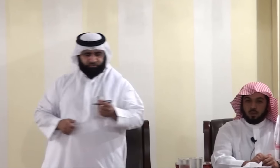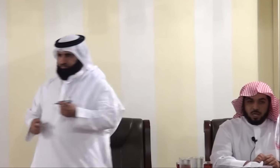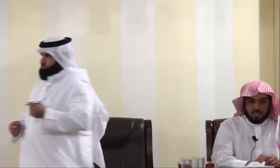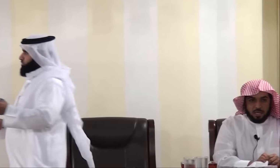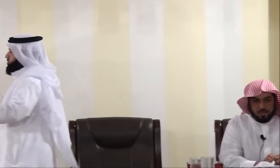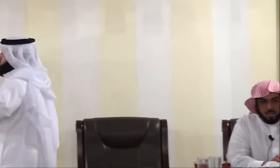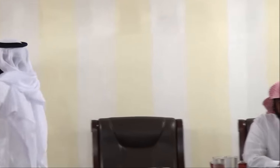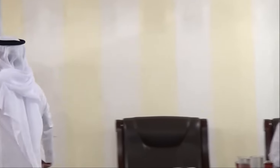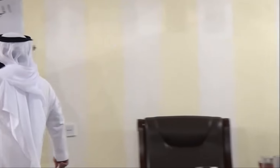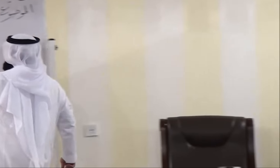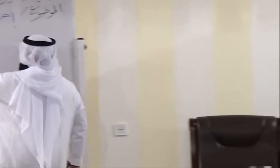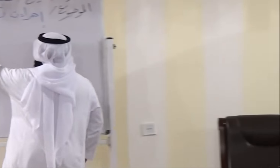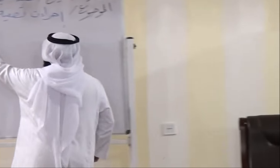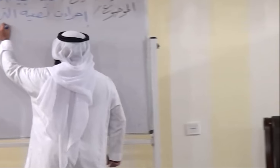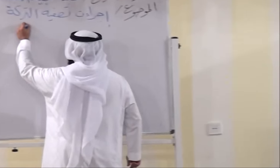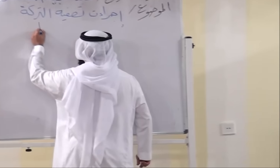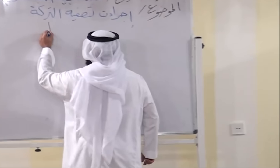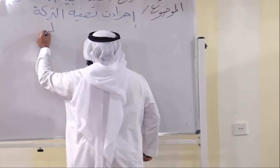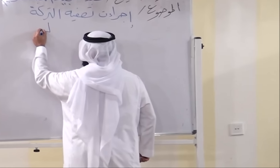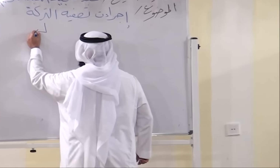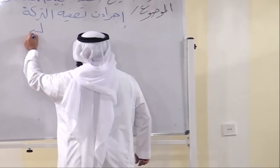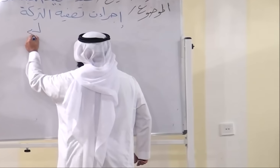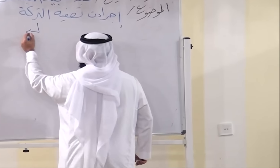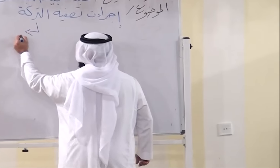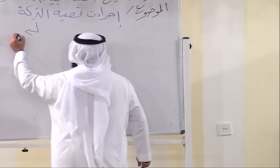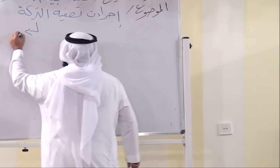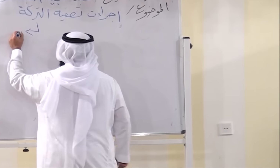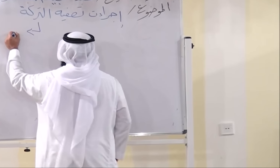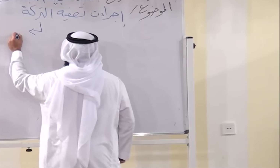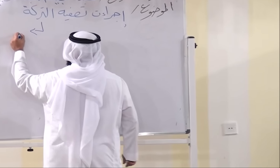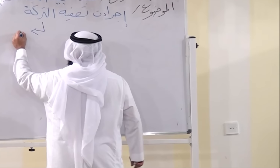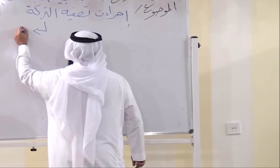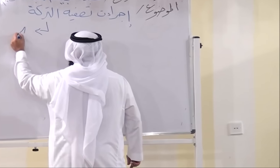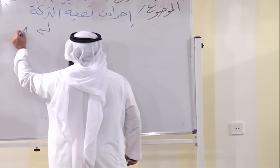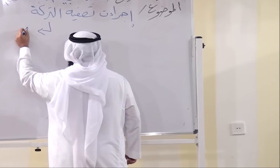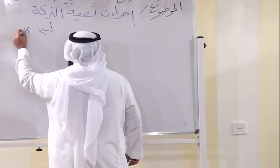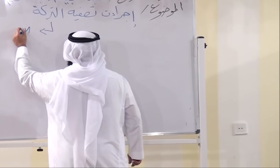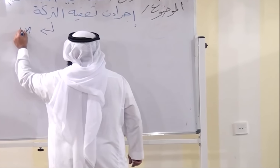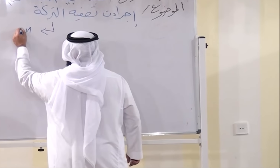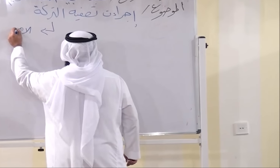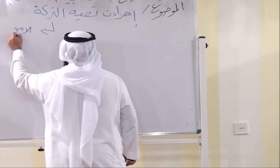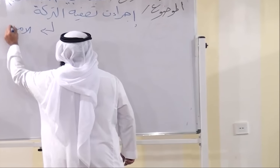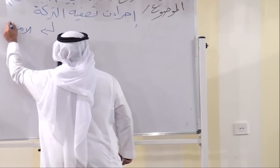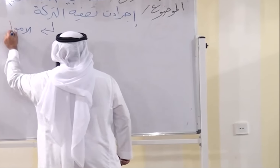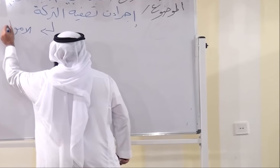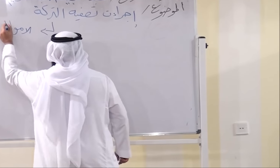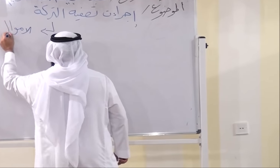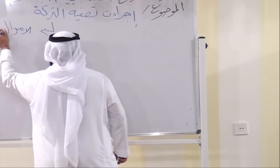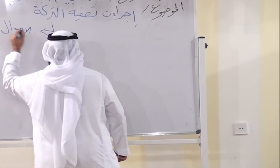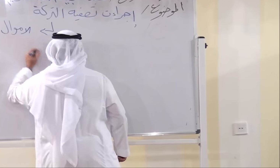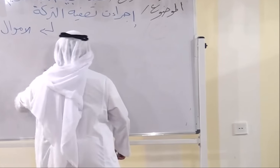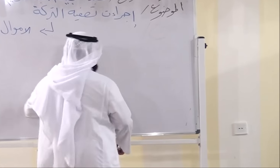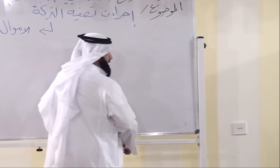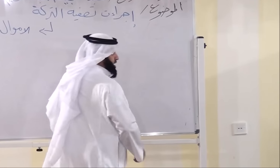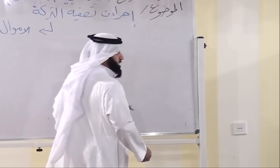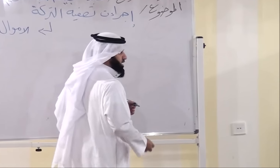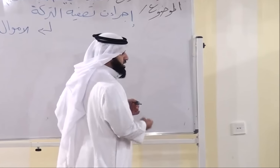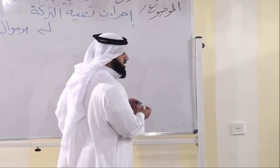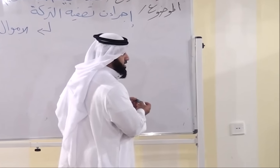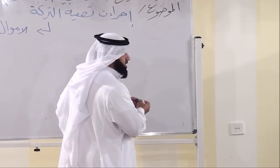أموال، سواء كانت هذه الأموال الناطقة عنه اسم العام. تبين أجي أكتبها أنا وأنت تشرح؟